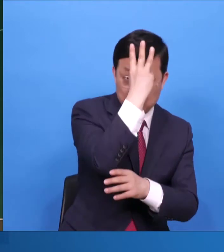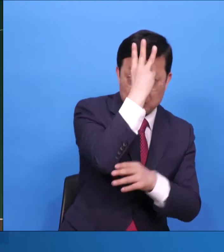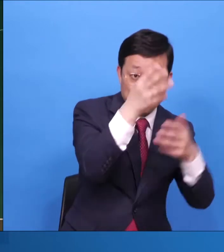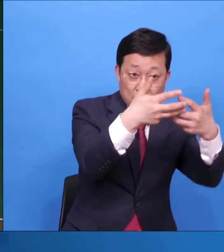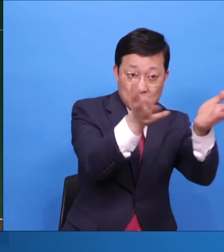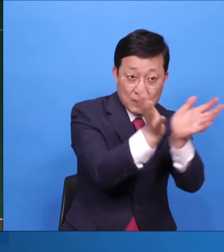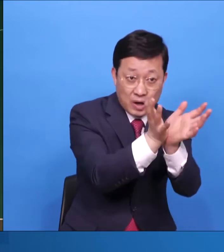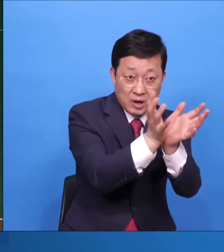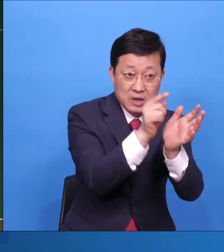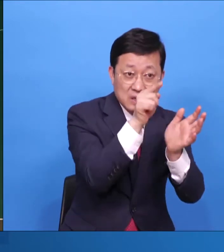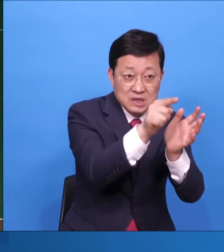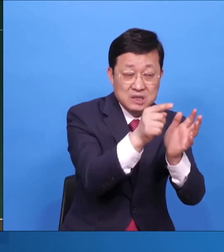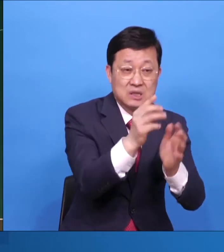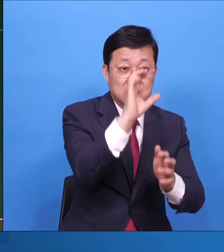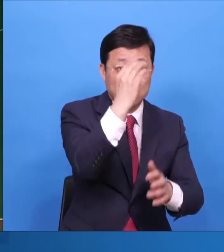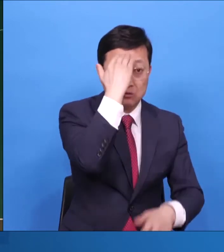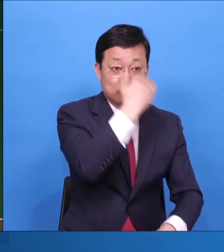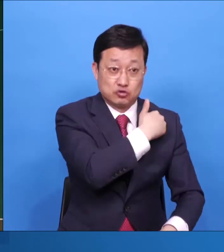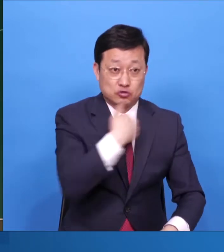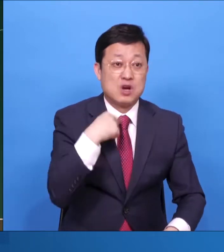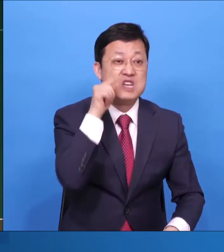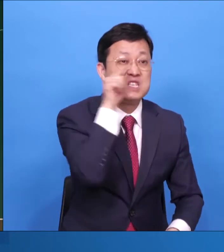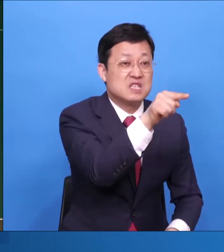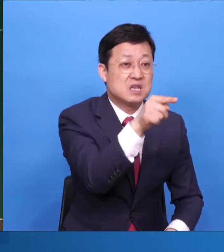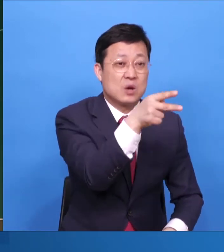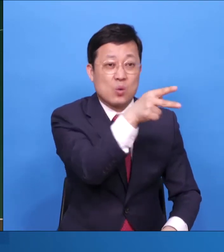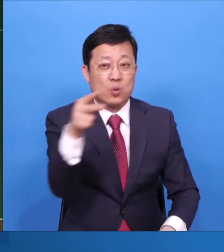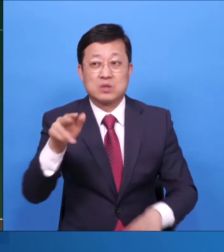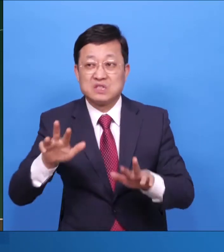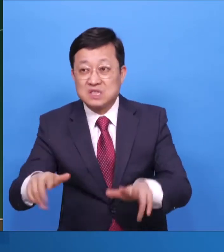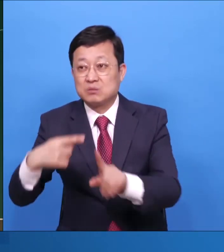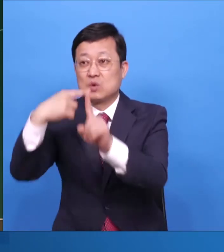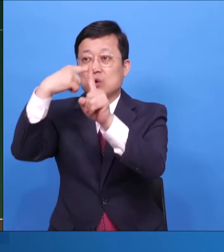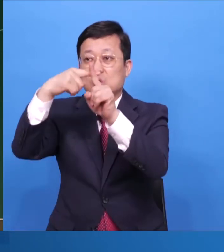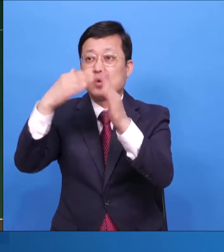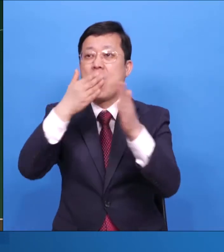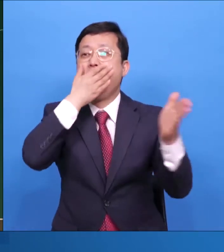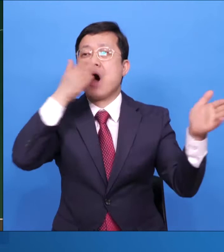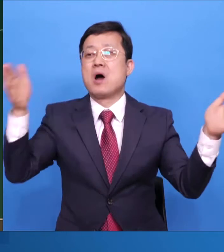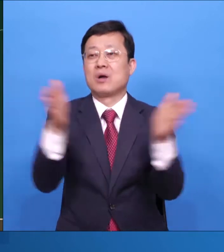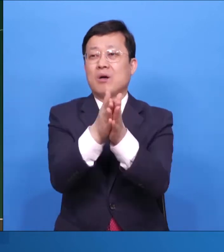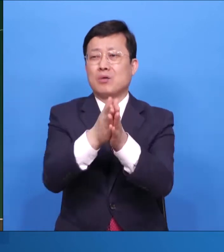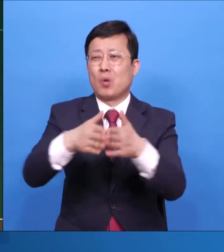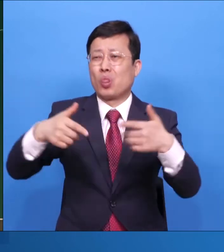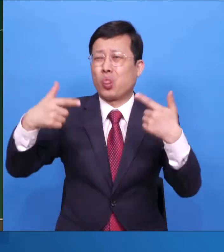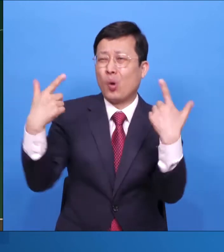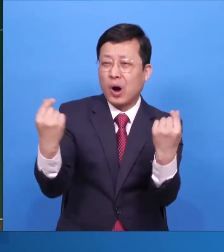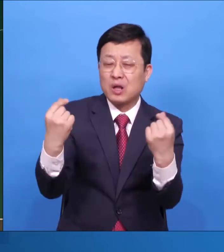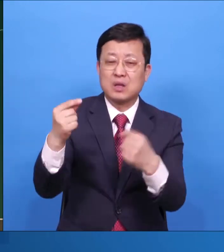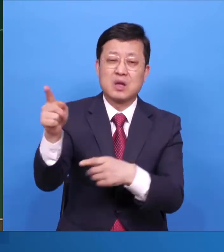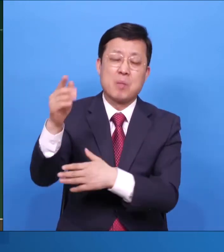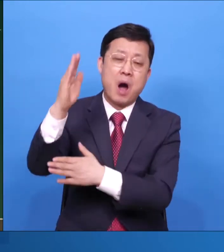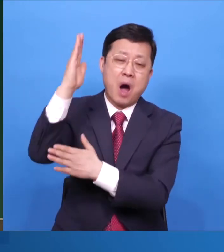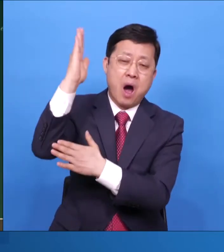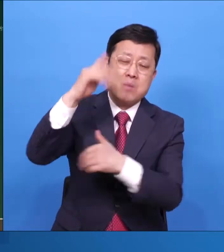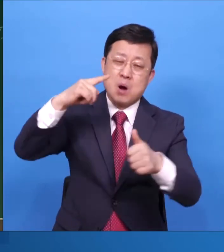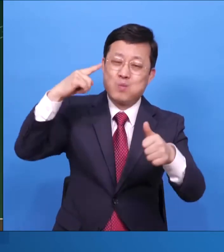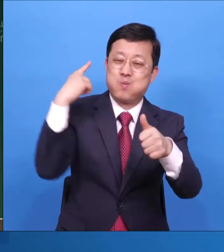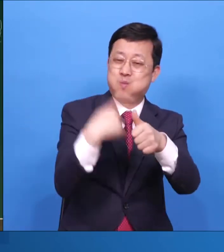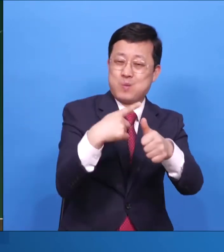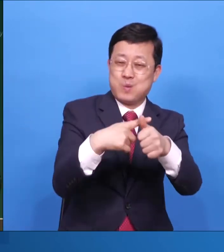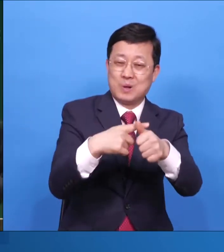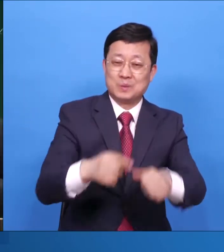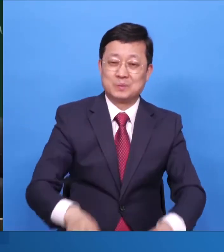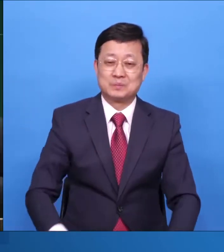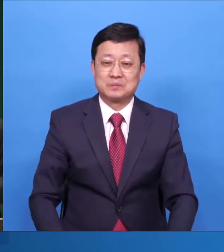단체를 기독교라고 본 겁니다. Vemos que en esa edad media vemos que ellos vieron a esa gran organización que era el cristianismo. 그래서